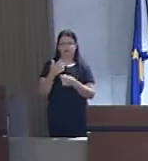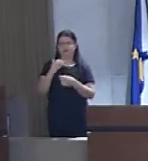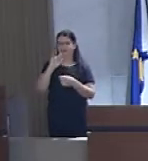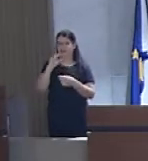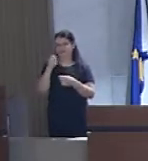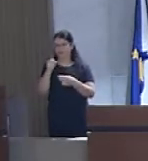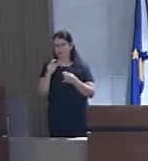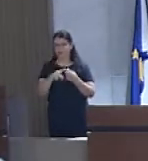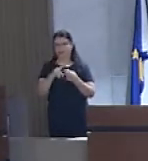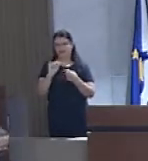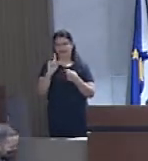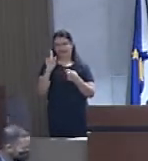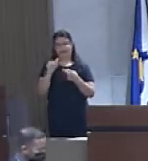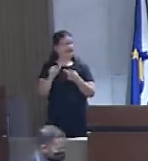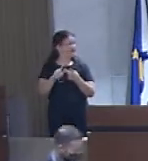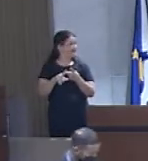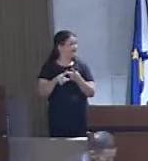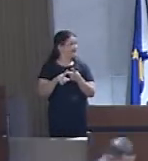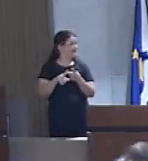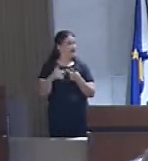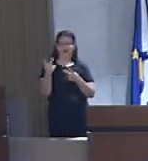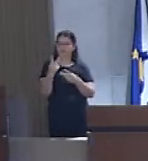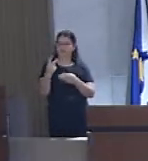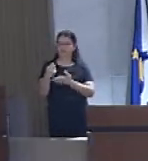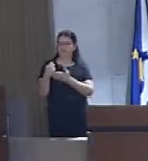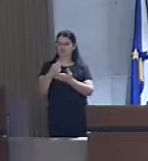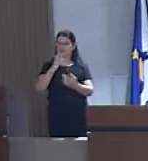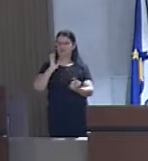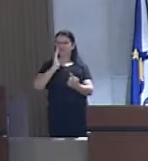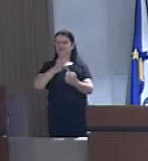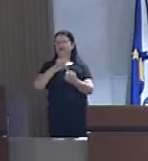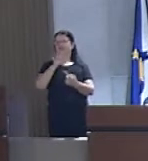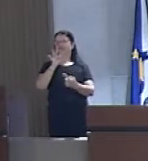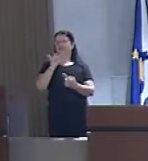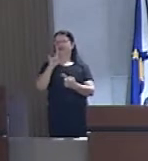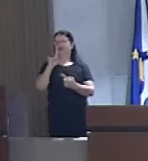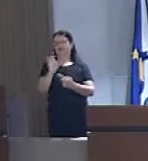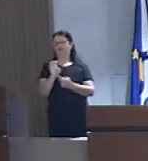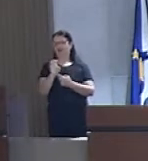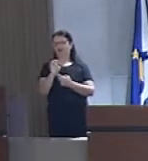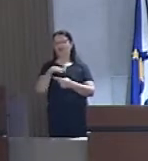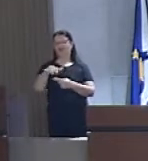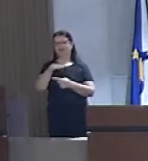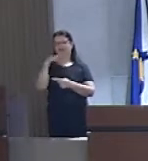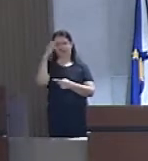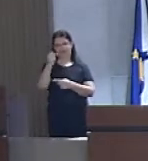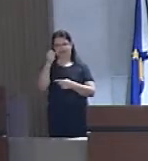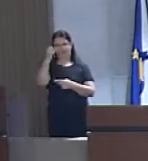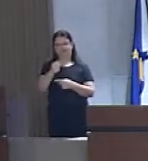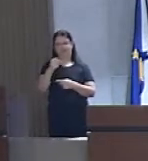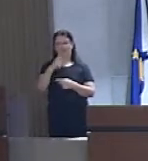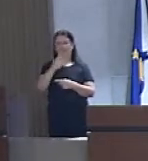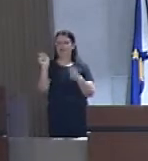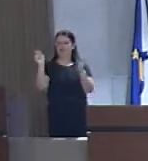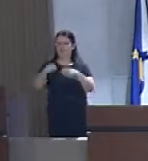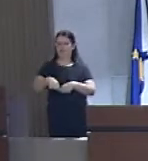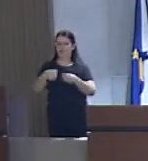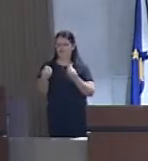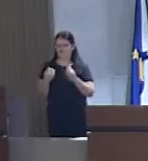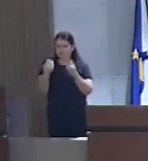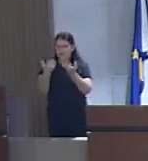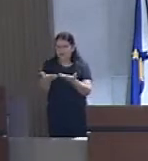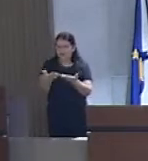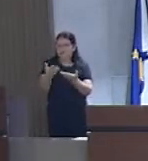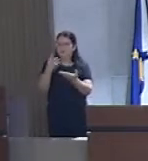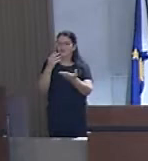Inês e André, que são as duas assessoras diretas da FETAP nessa parte previdenciária, vão poder trazer um pouco